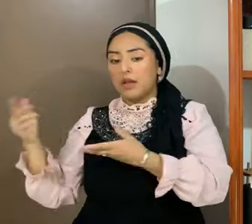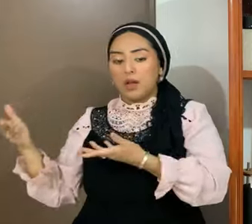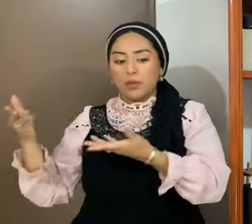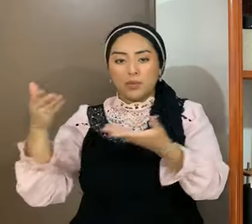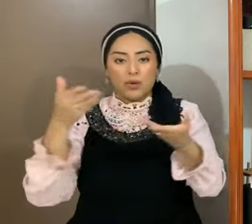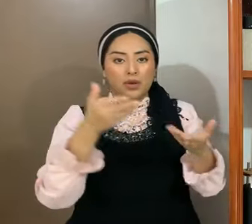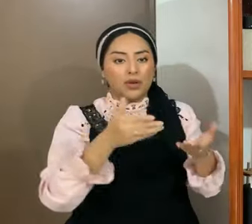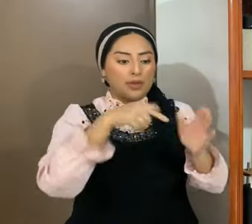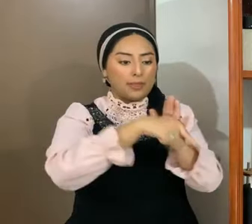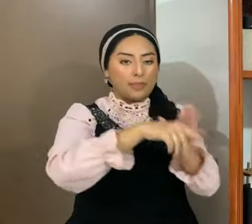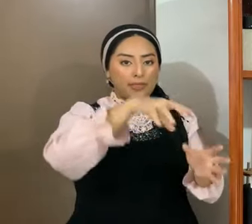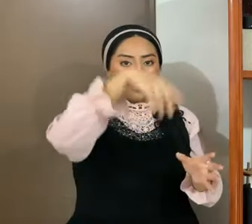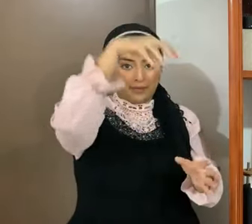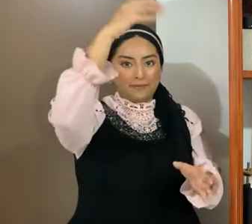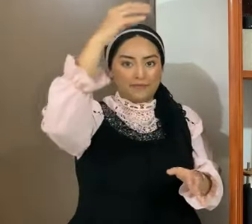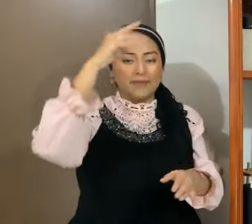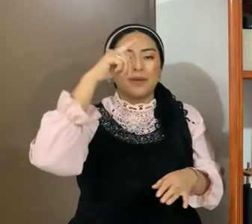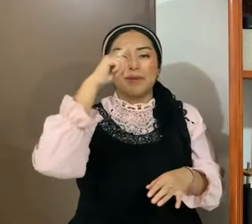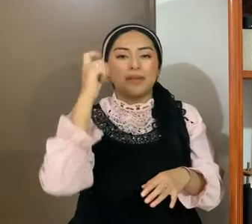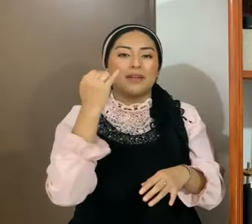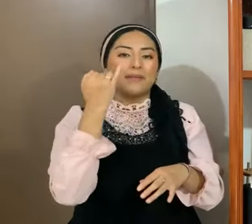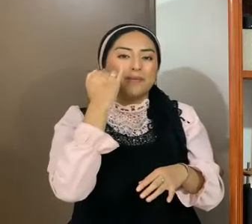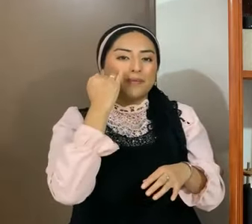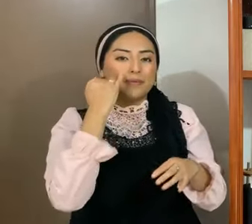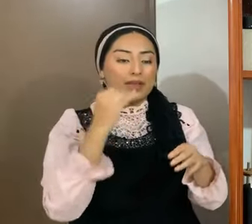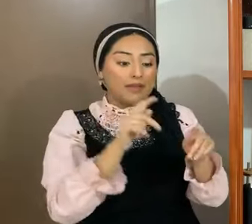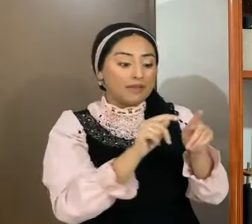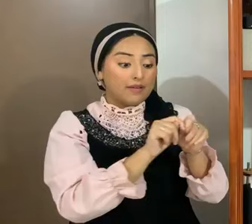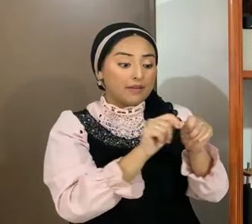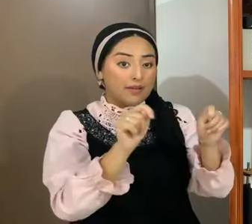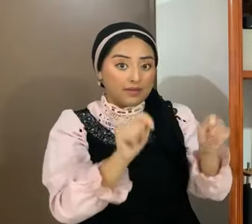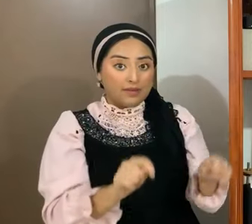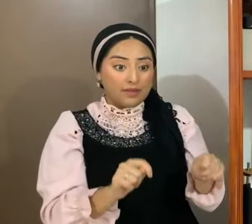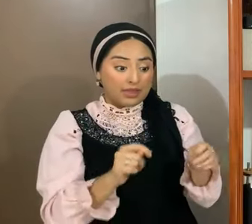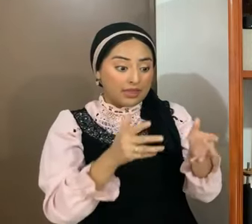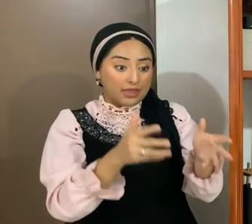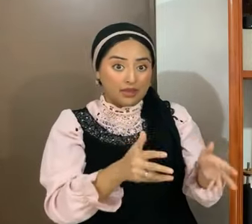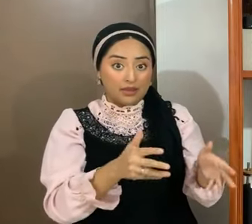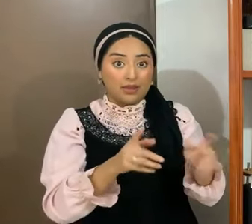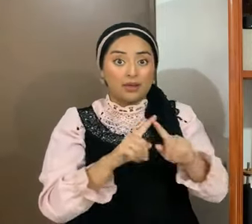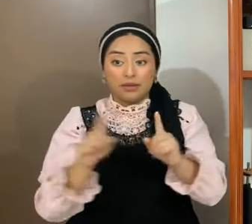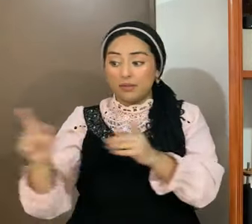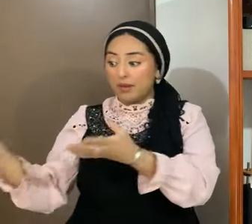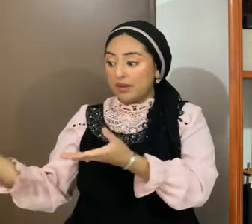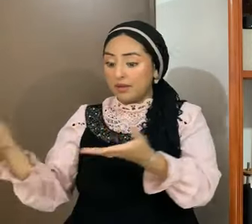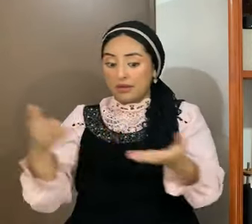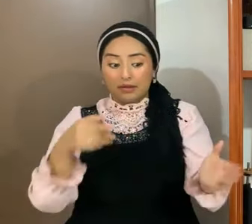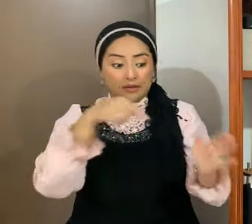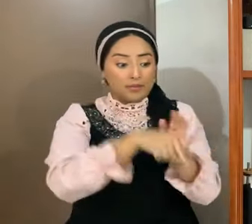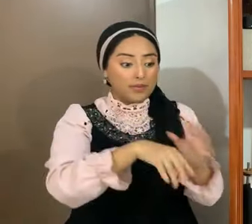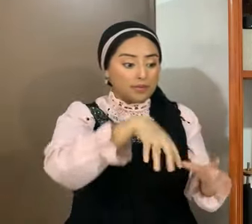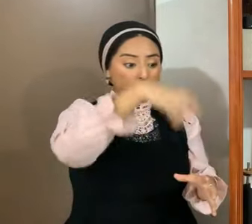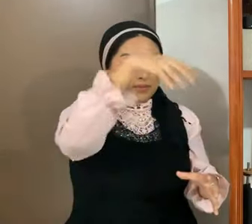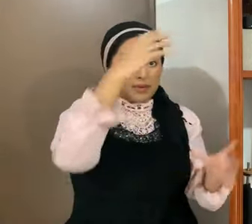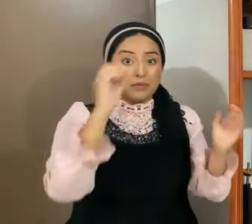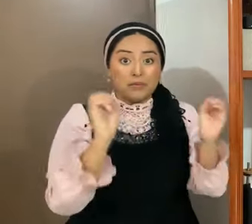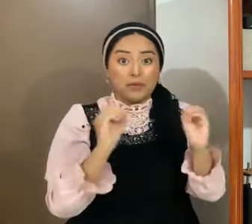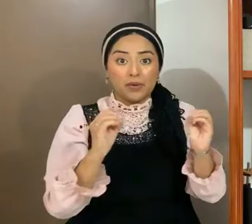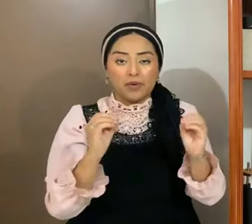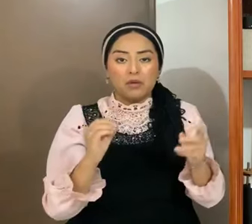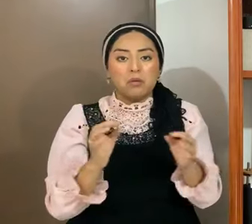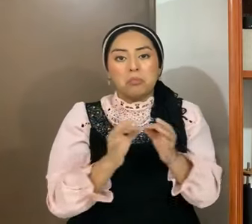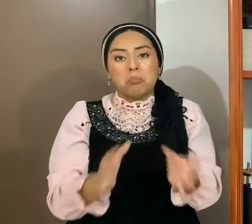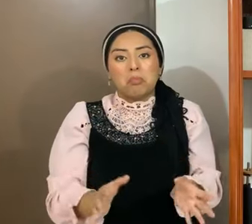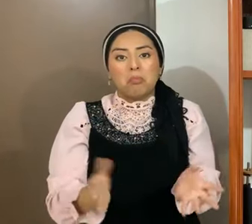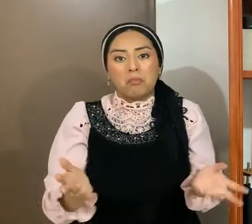ofrendas. Porque si el Mishkan estuviera allí, pero no se llevaran ofrendas, no tendría razón de ser. Ahora,